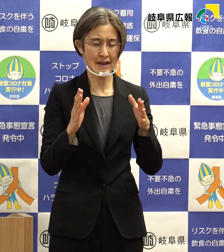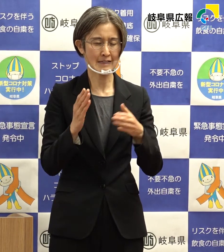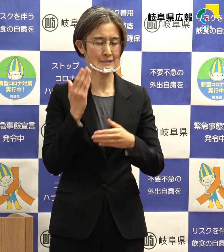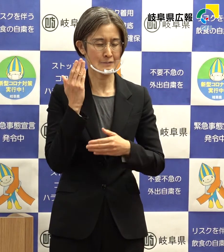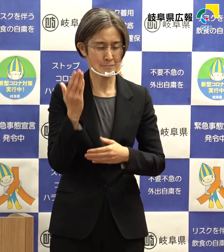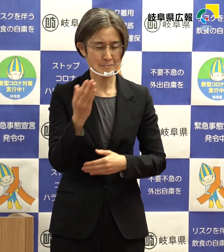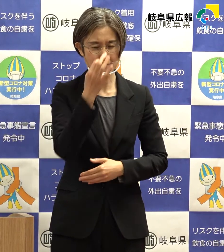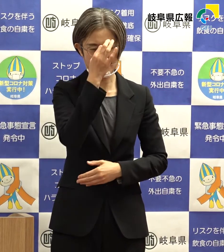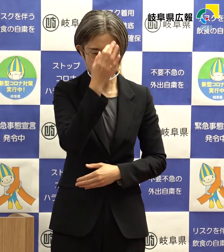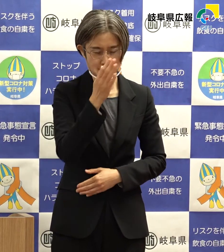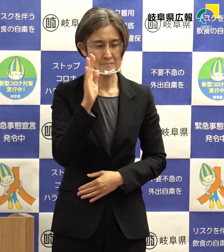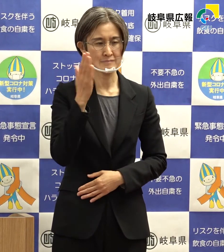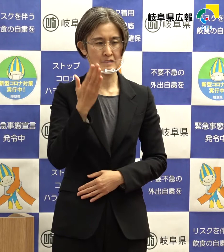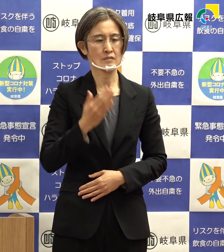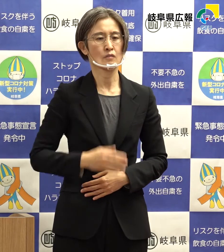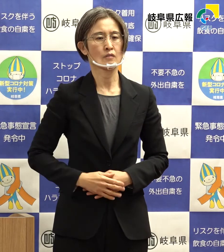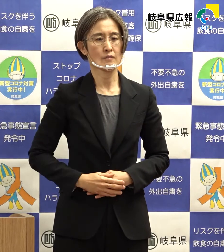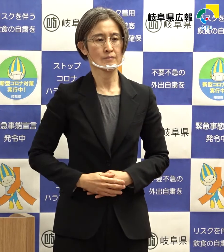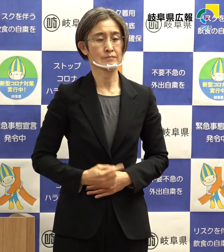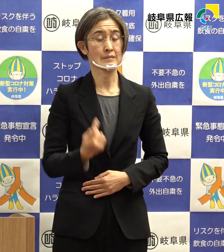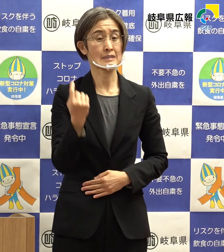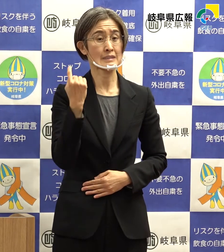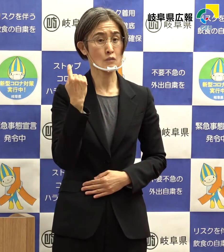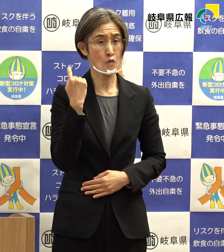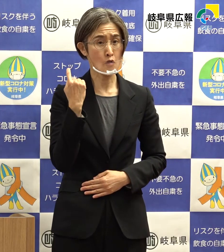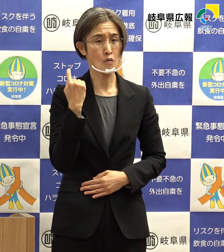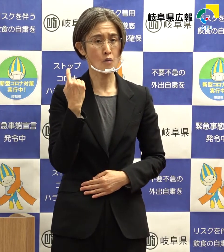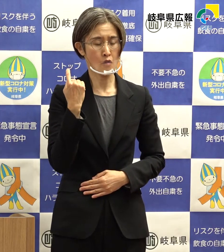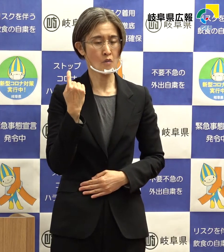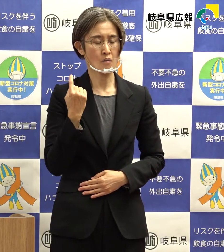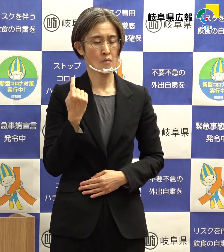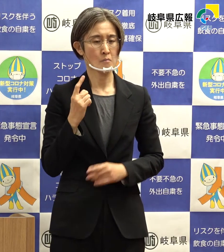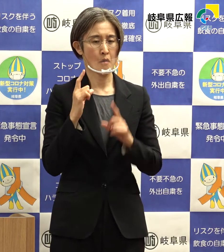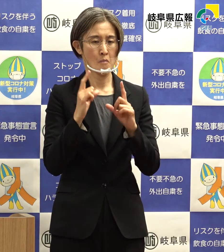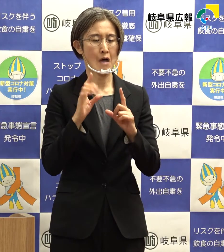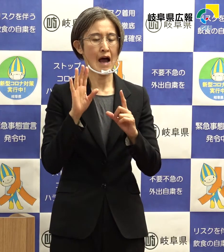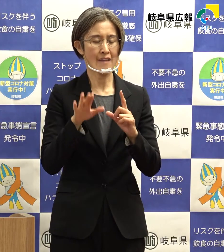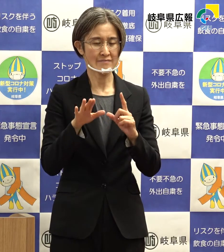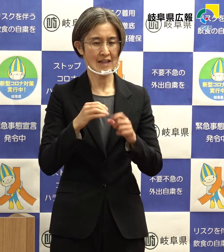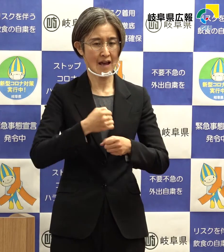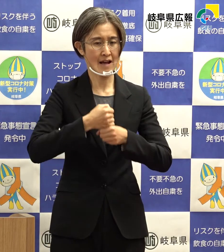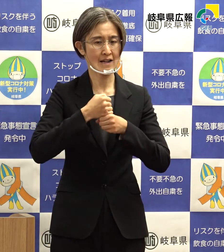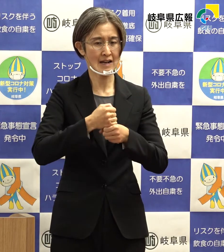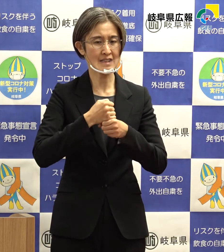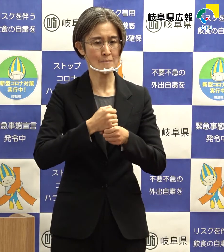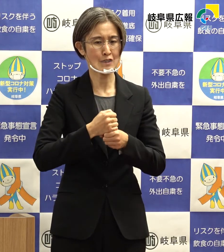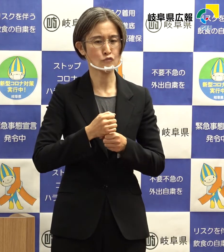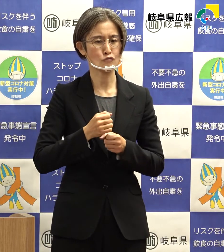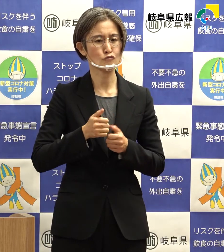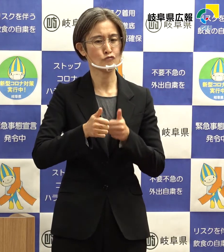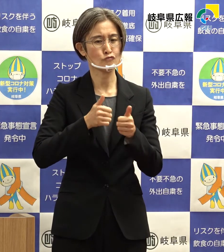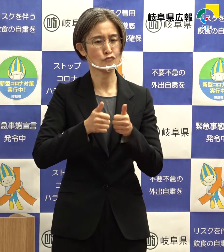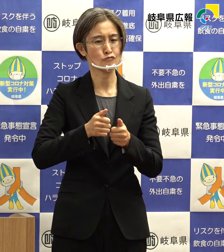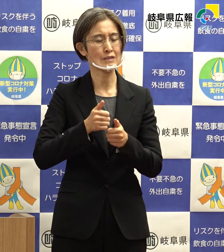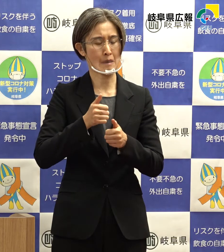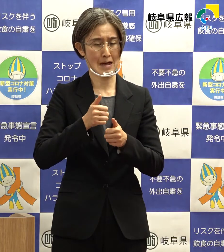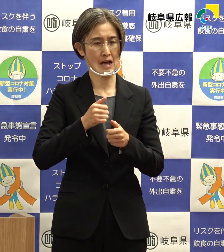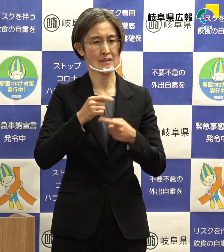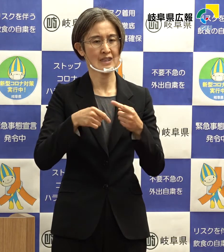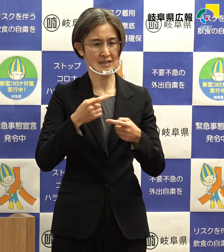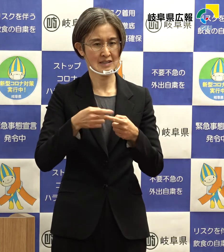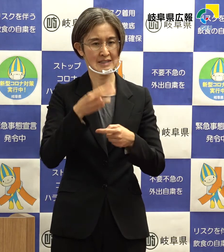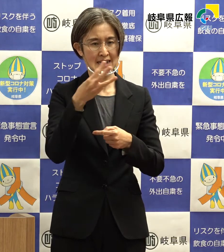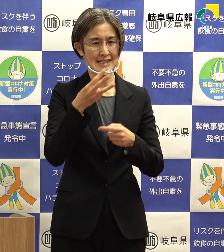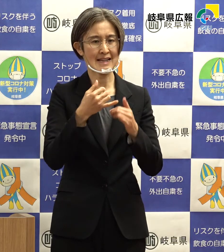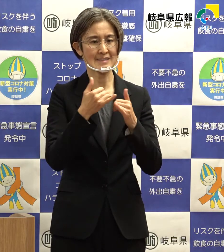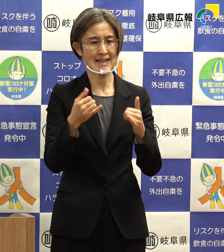恐縮なんですけれども、はい、昨日もお話ありました高松競馬の話で、はい、第三者委員会を設置されるという話でしたが、はい、